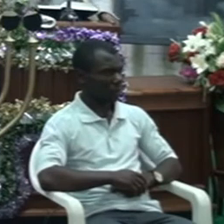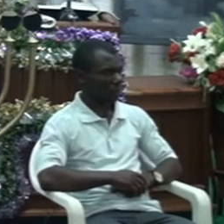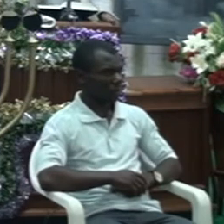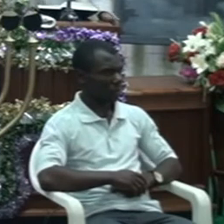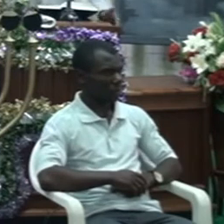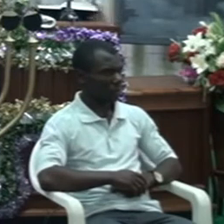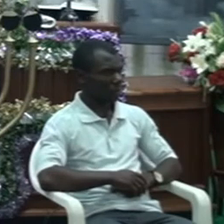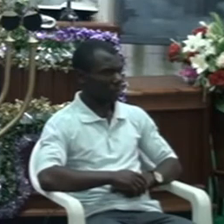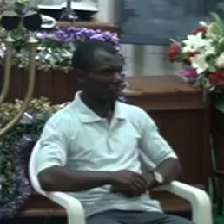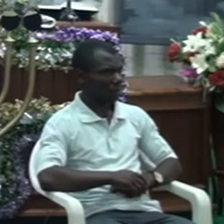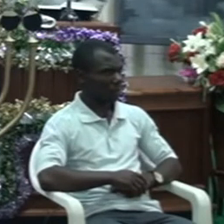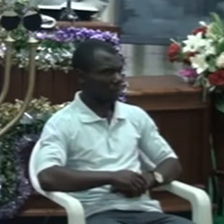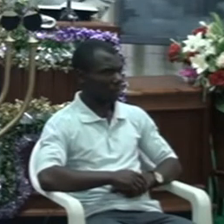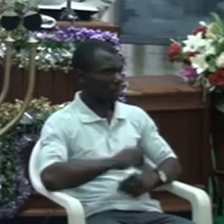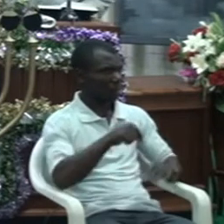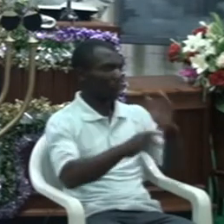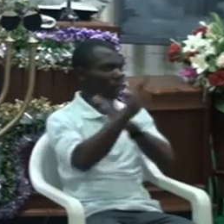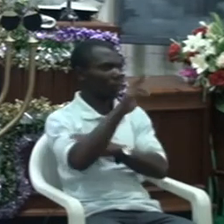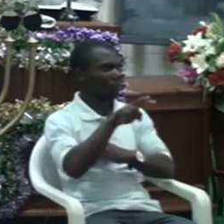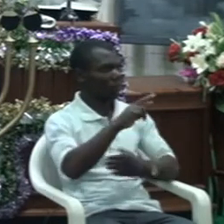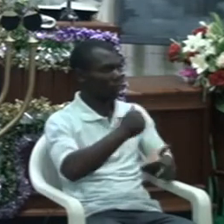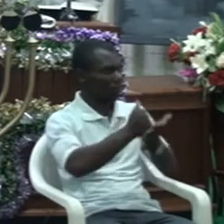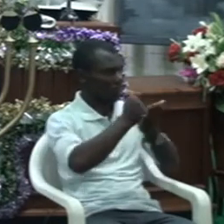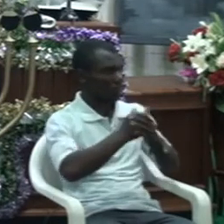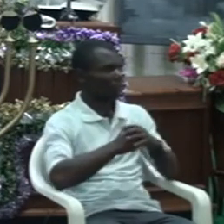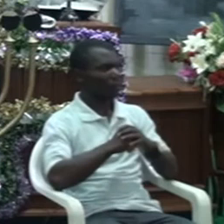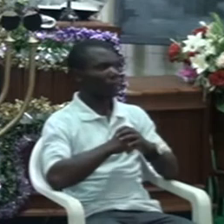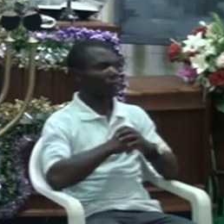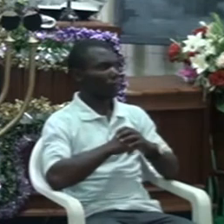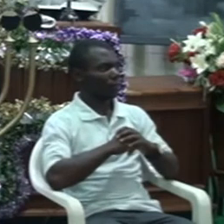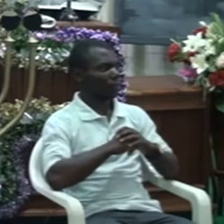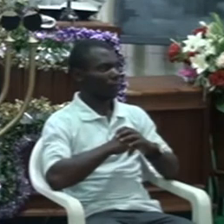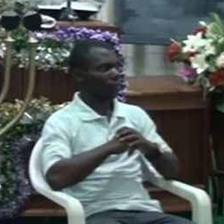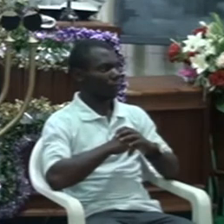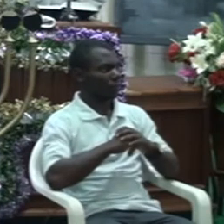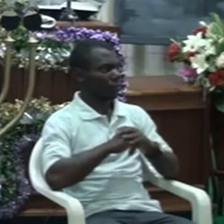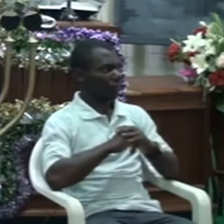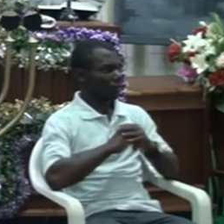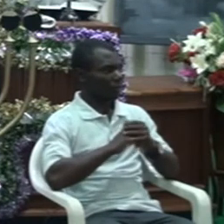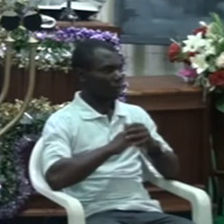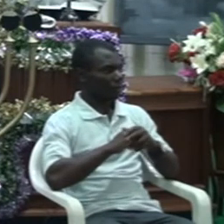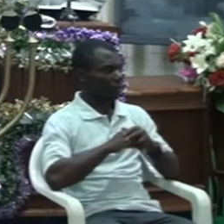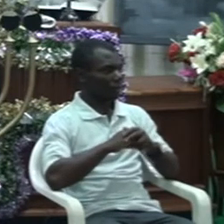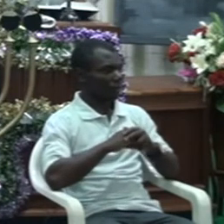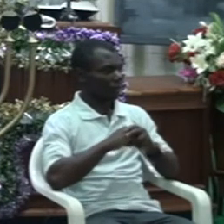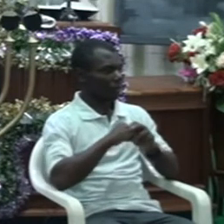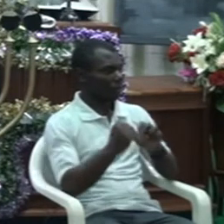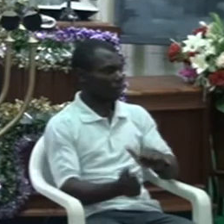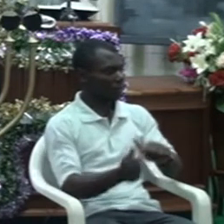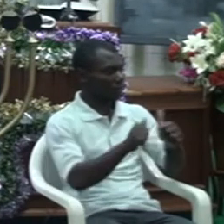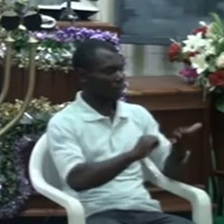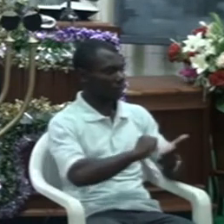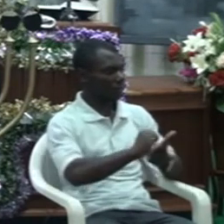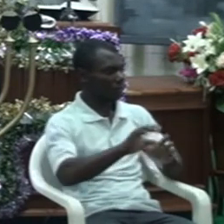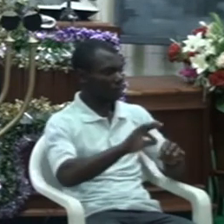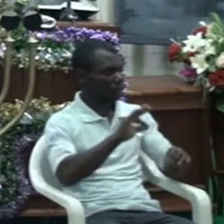l'itamka. Mon quoi toi tu sais dire? Que notre Dieu nous aide. Ah, amen. On baptise au nom de Katifu.